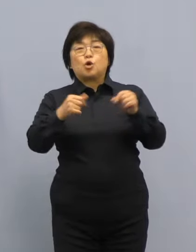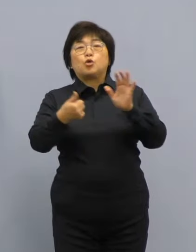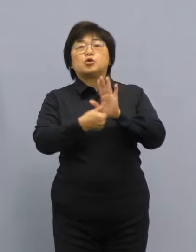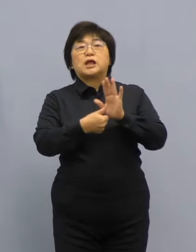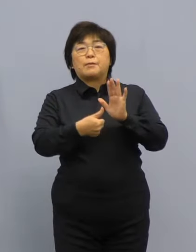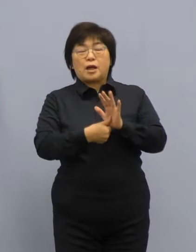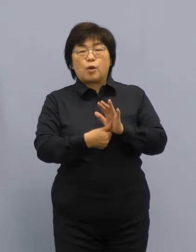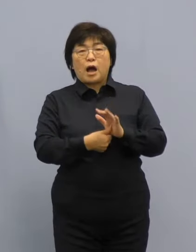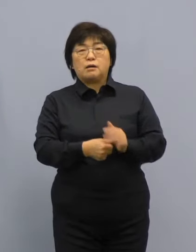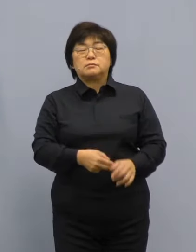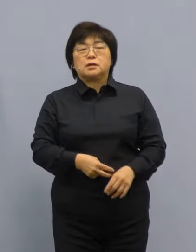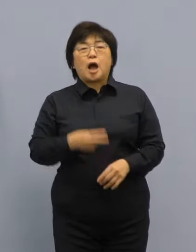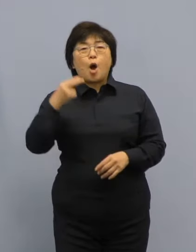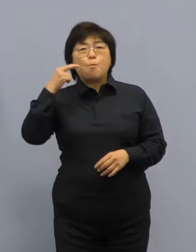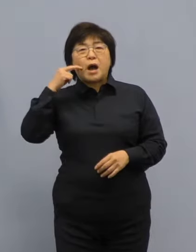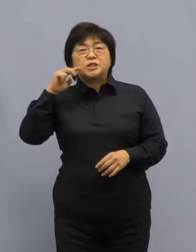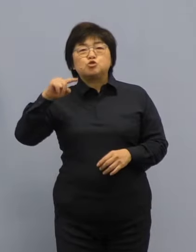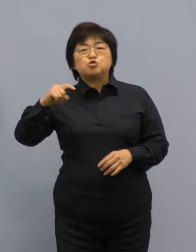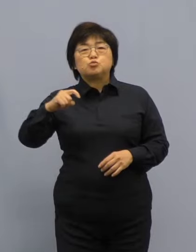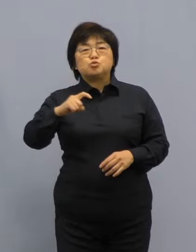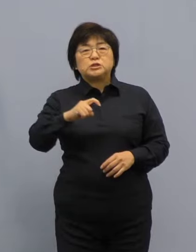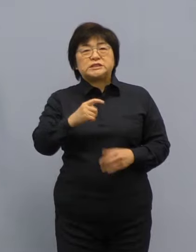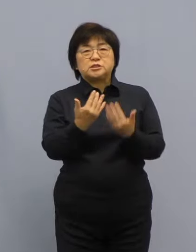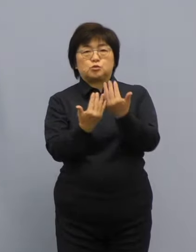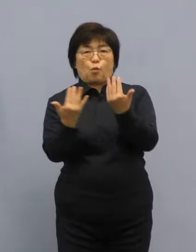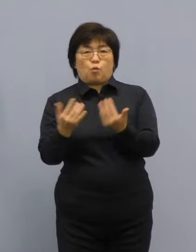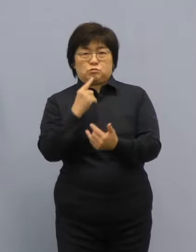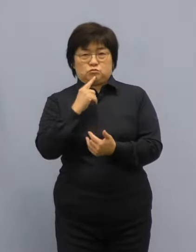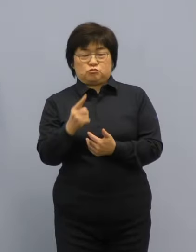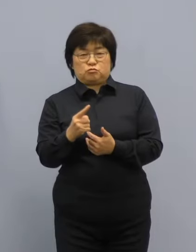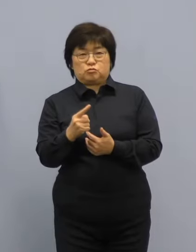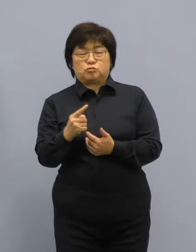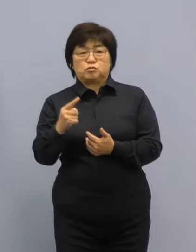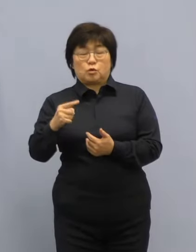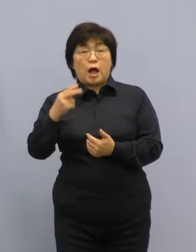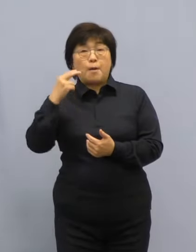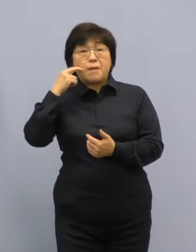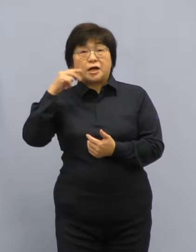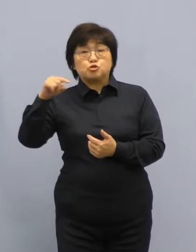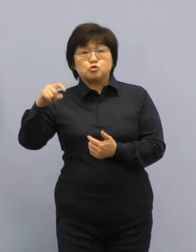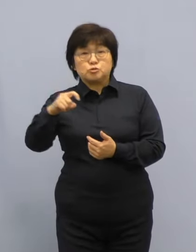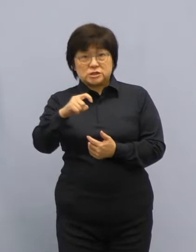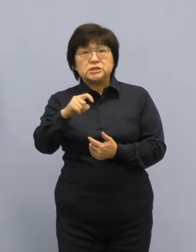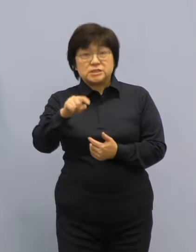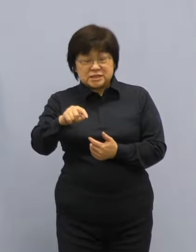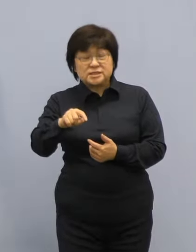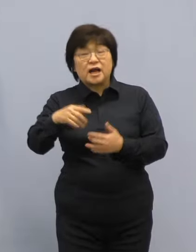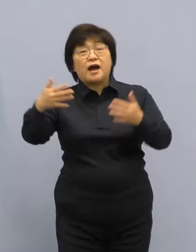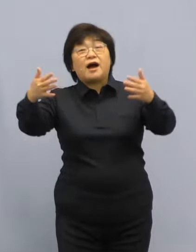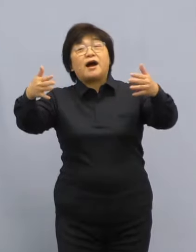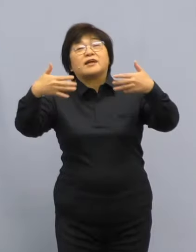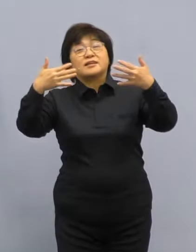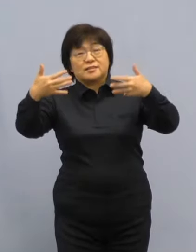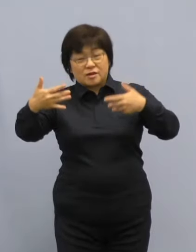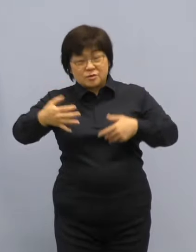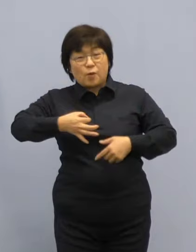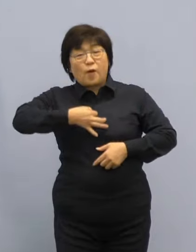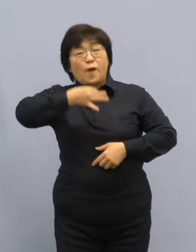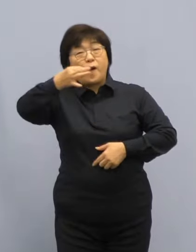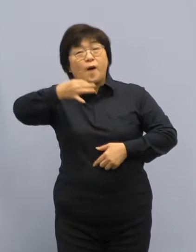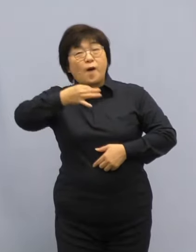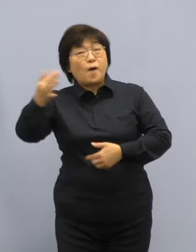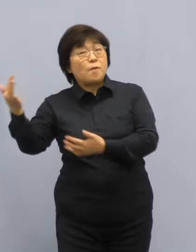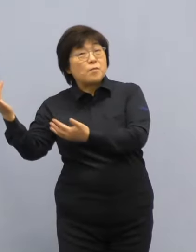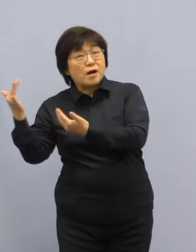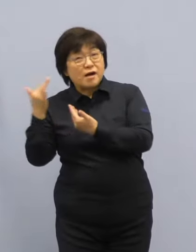ね、松虫草というそうです。松虫という虫が秋になると鳴くそう